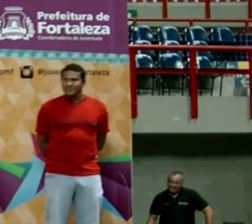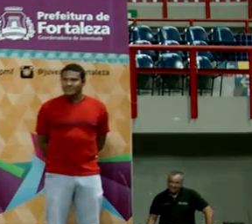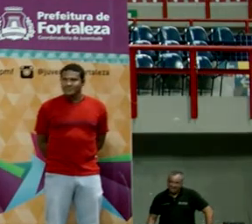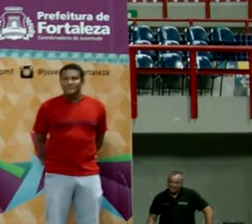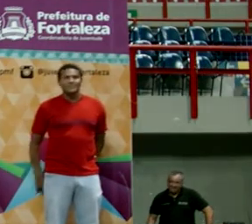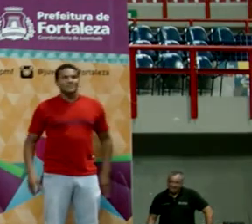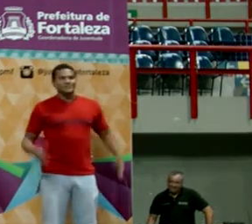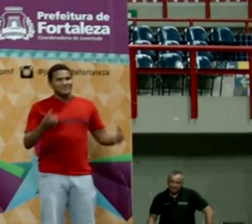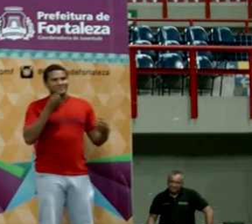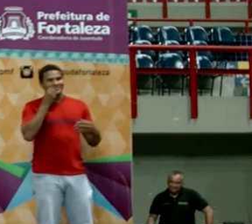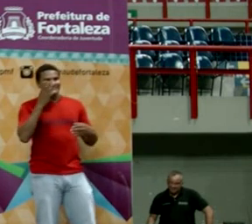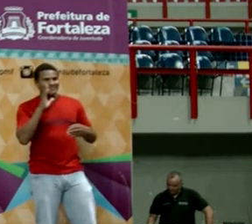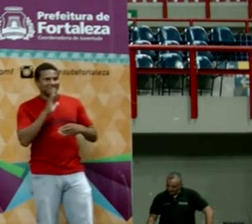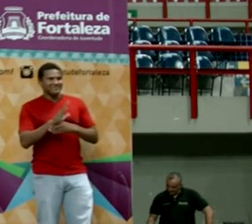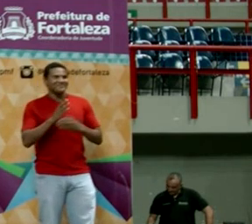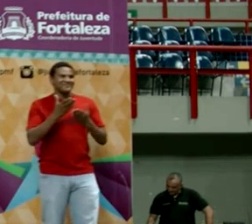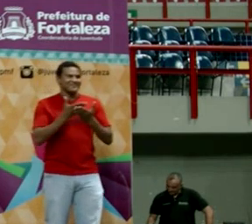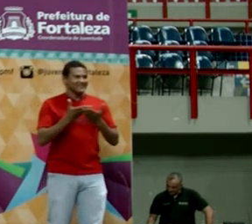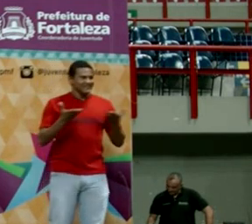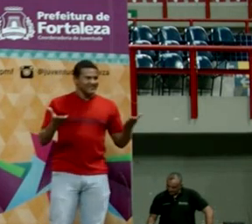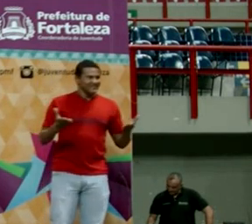Menino de jovem, boa tarde.